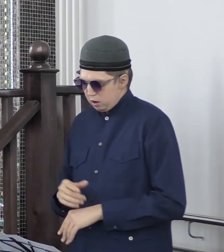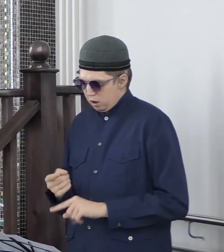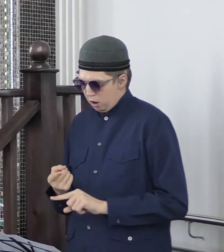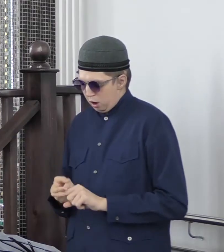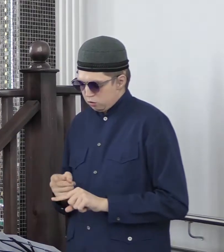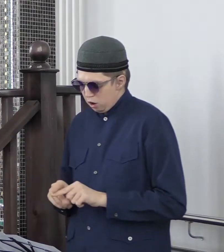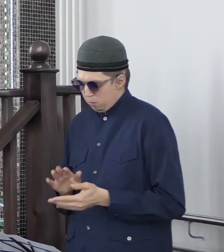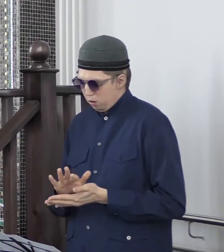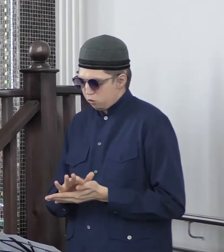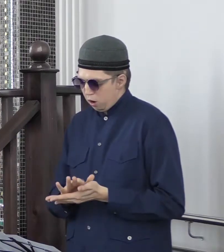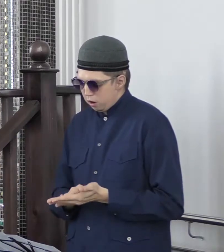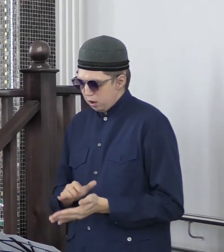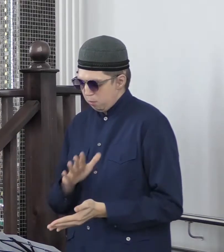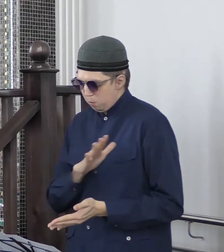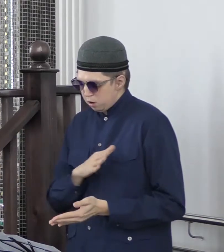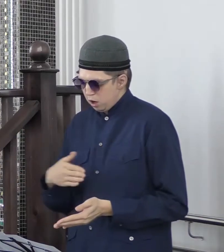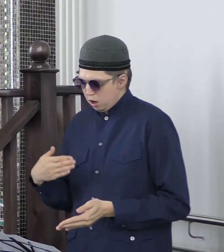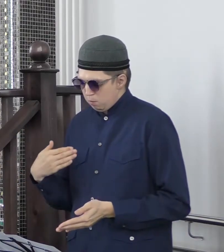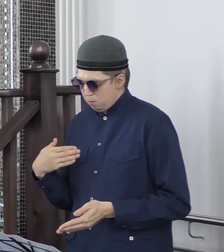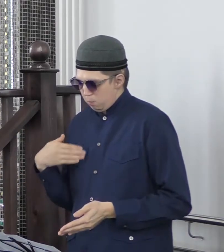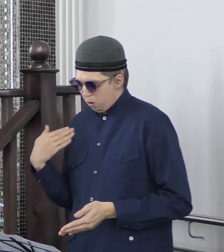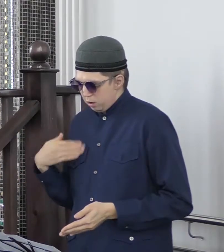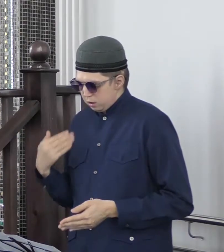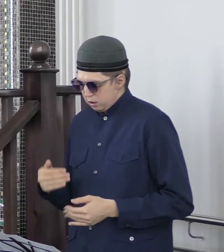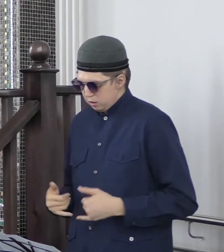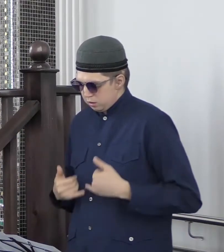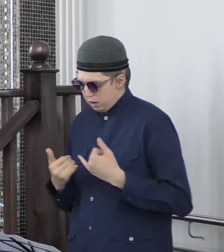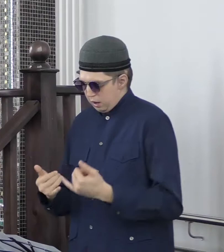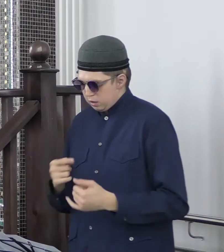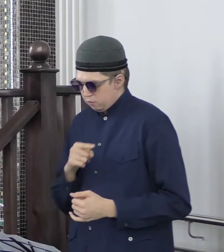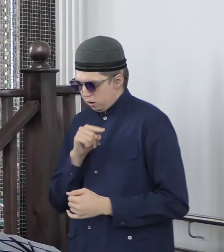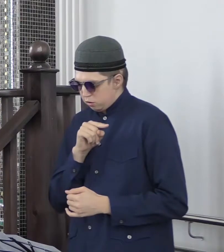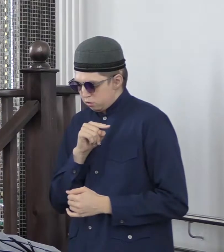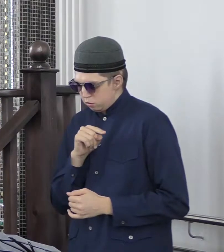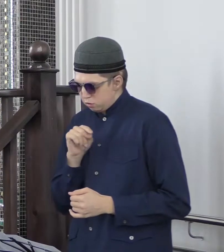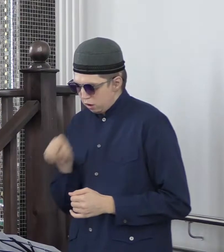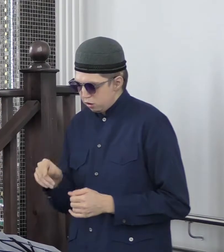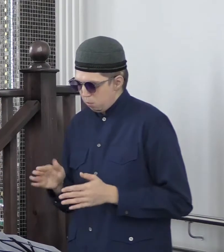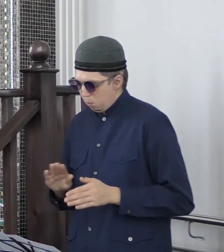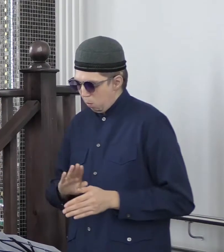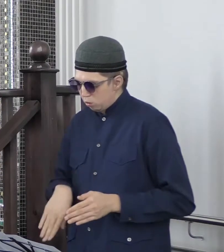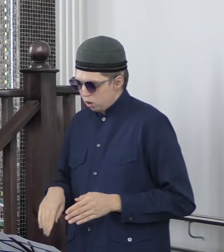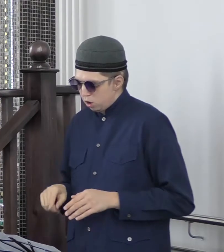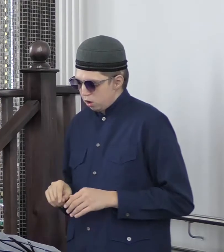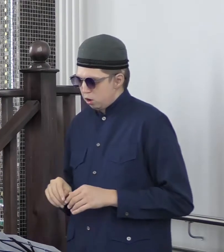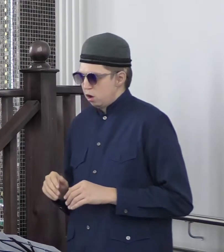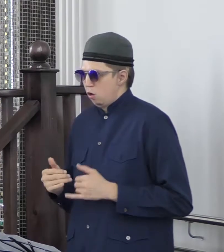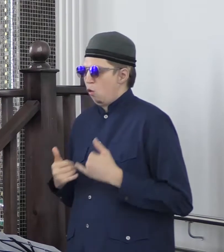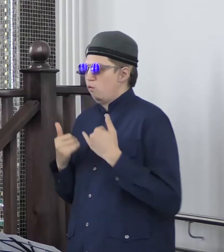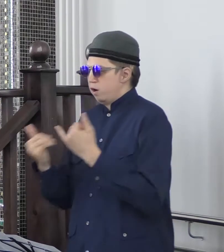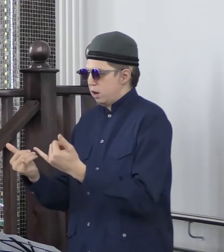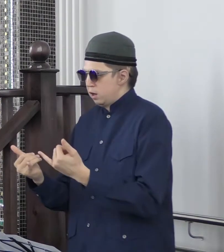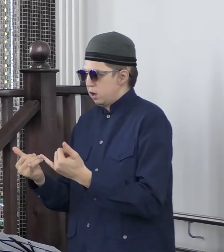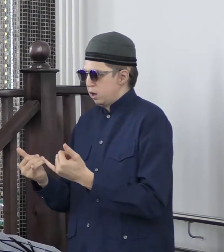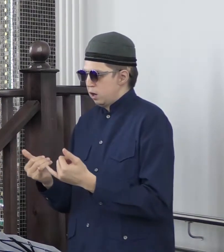кимешника. Полагаться на тут оказаться. Уваходна. Фабиэн сами хитрые излияйтесь. Уважаемые мудатели,